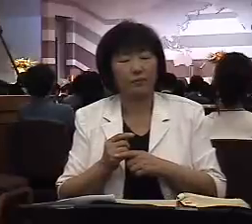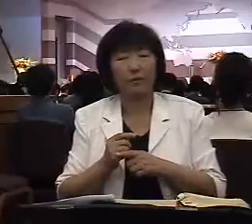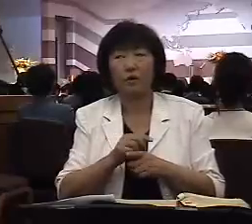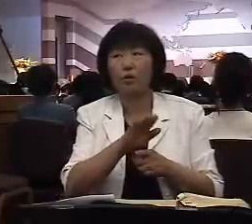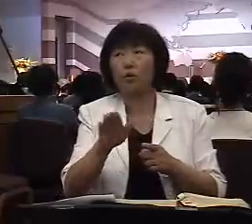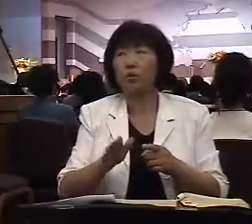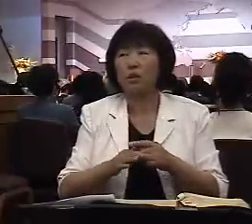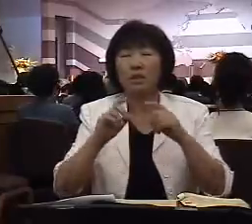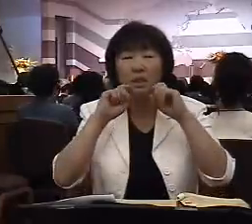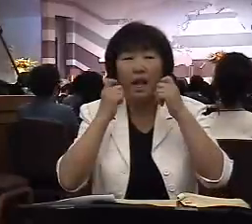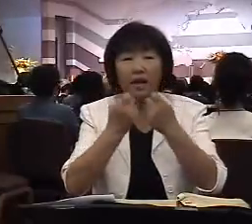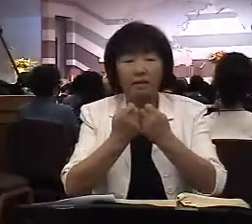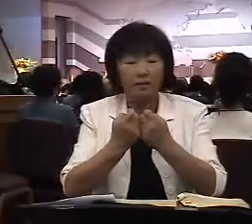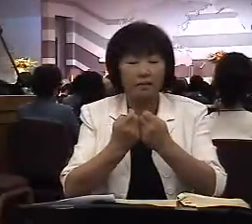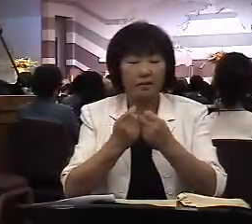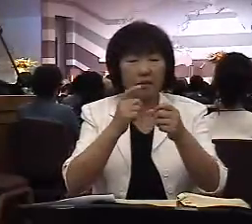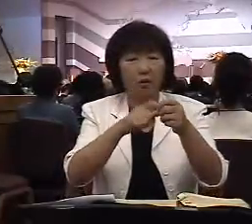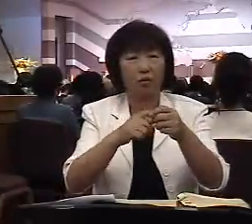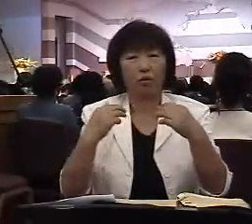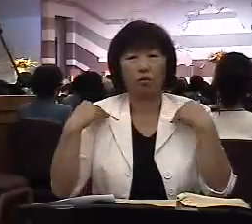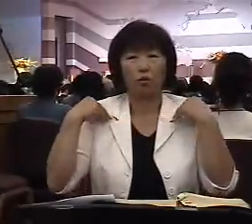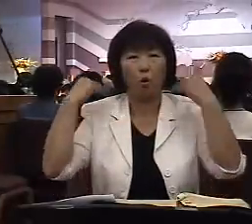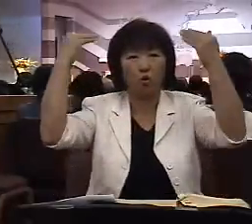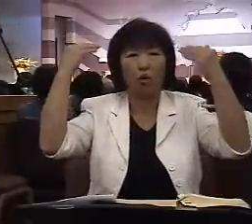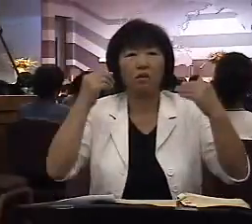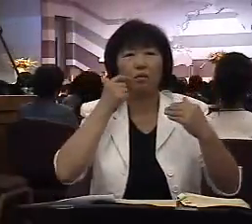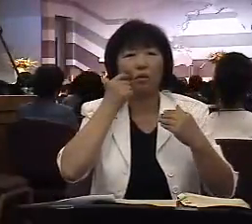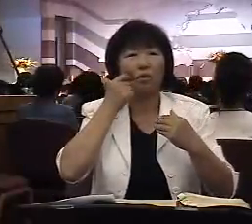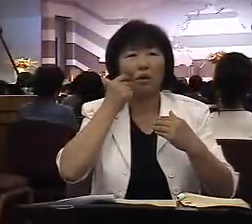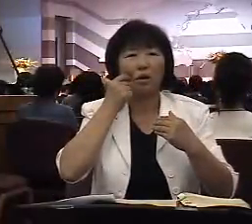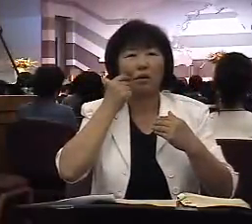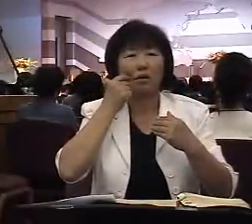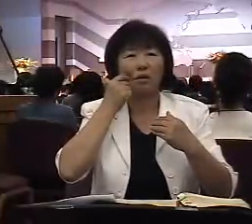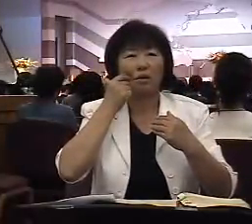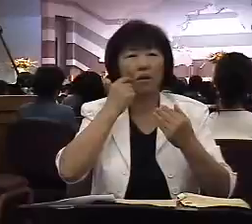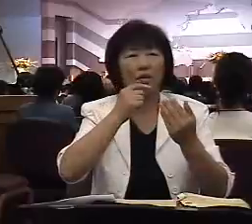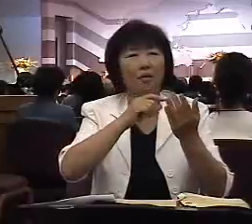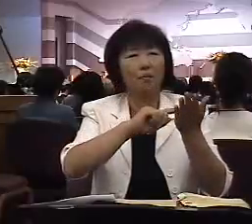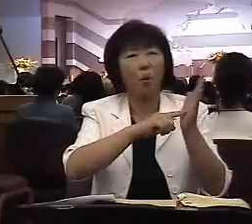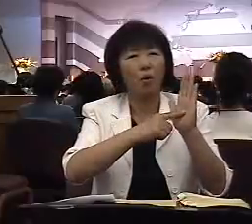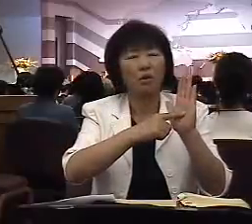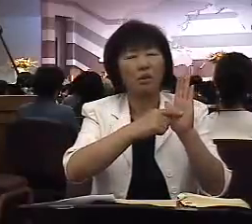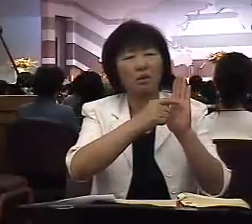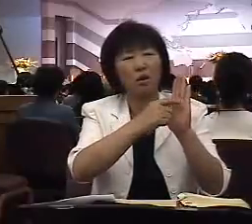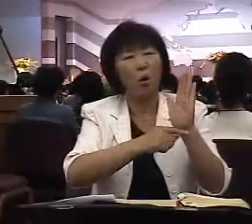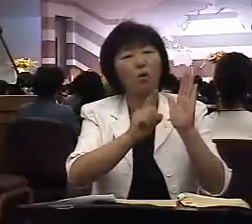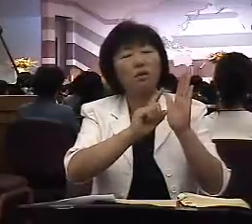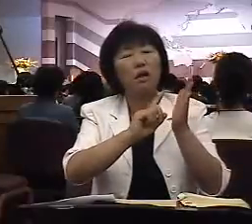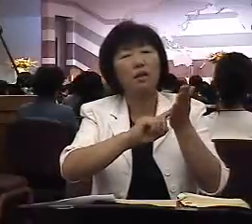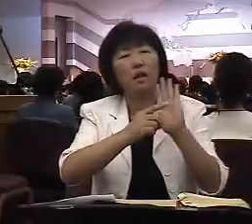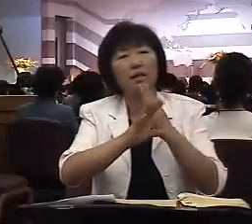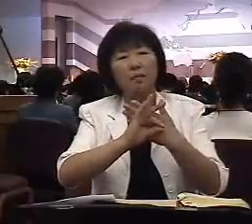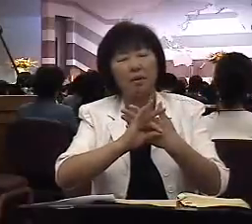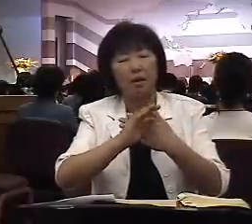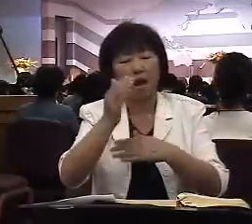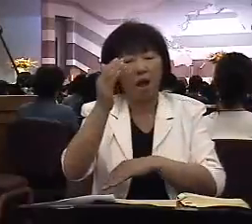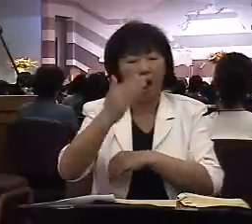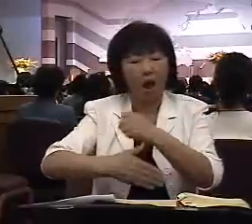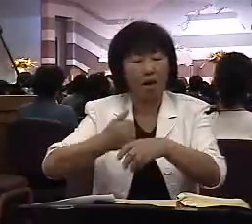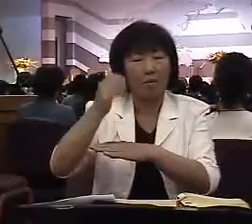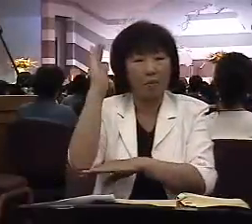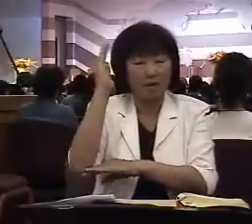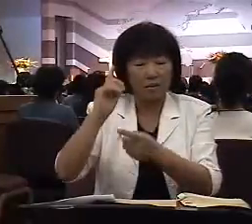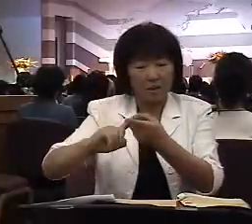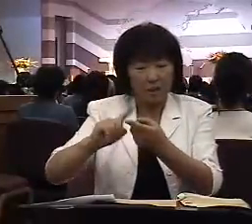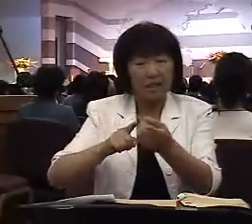우리 개인적으로 성숙하지 못한 그 표식이 또 어디에서 나타나는가 하면 하나님의 말씀에